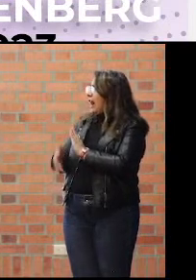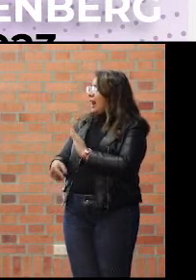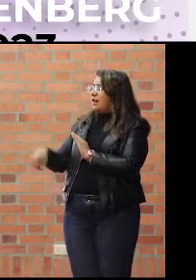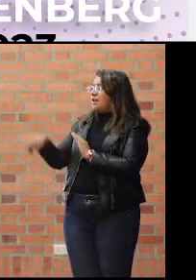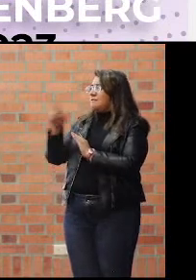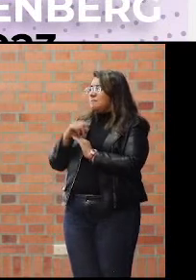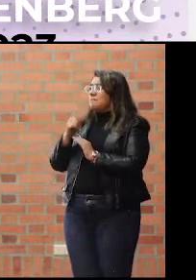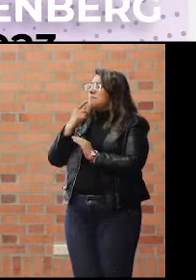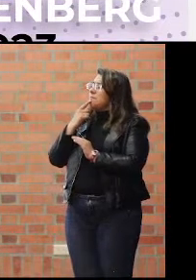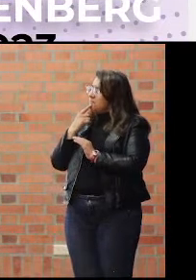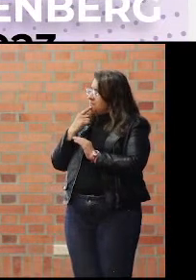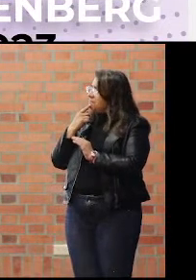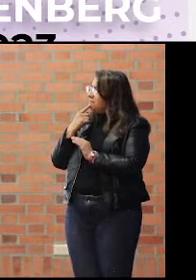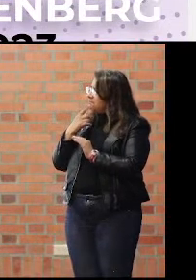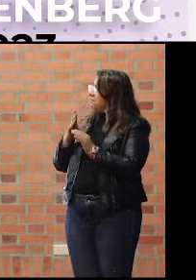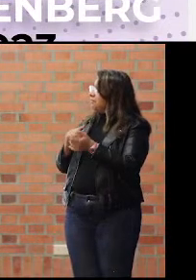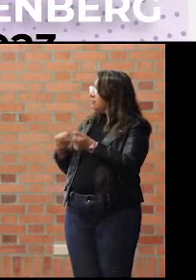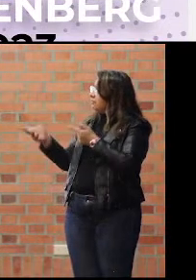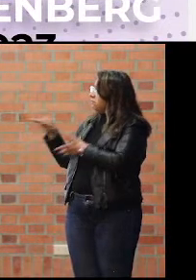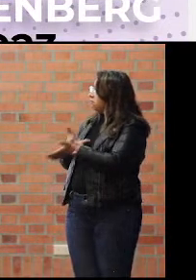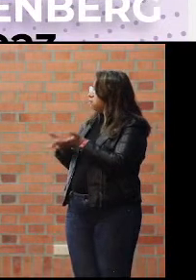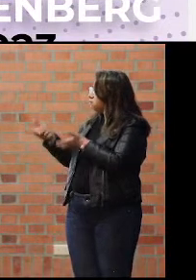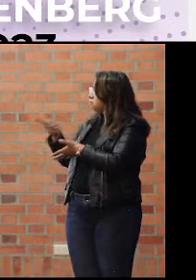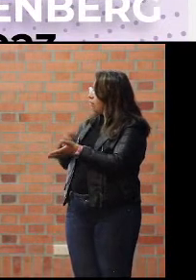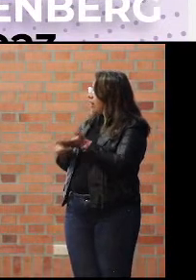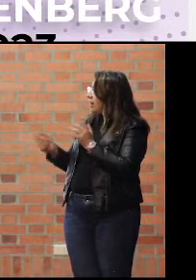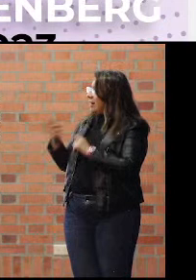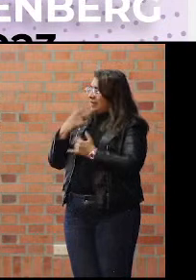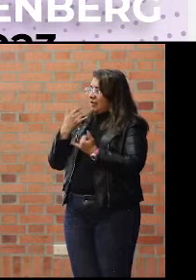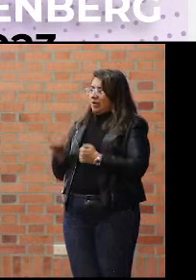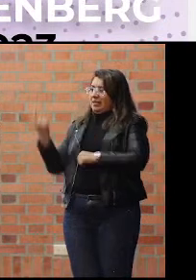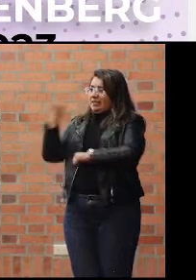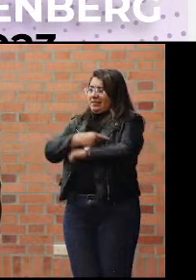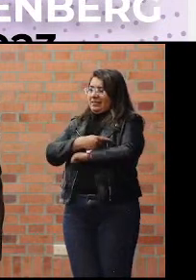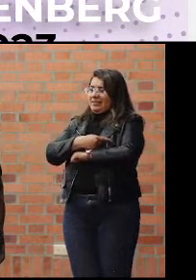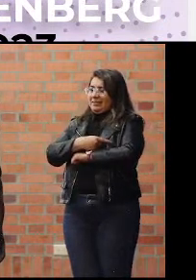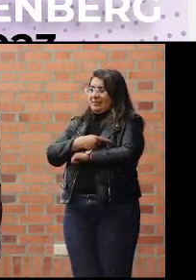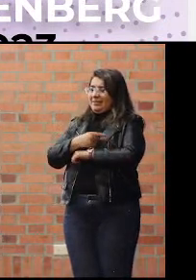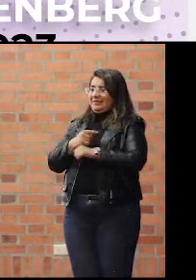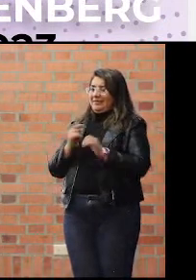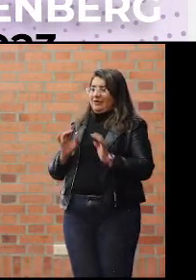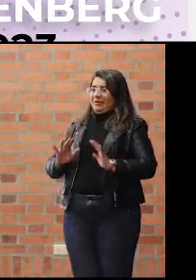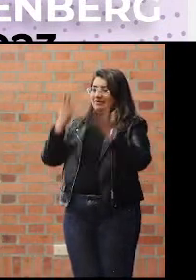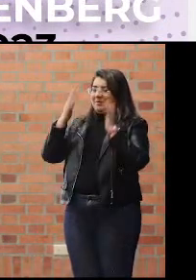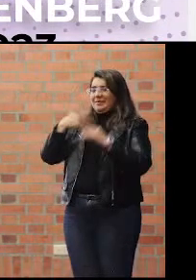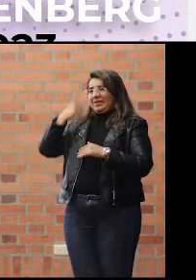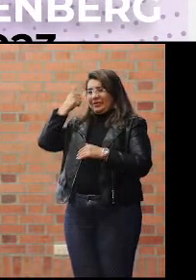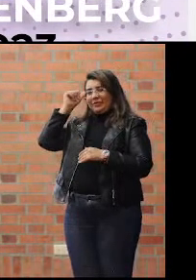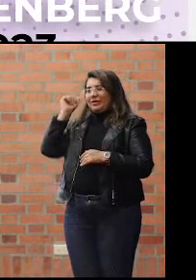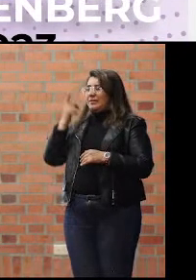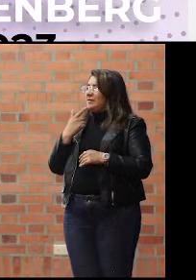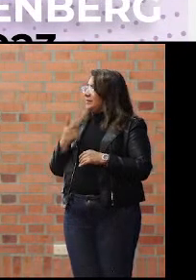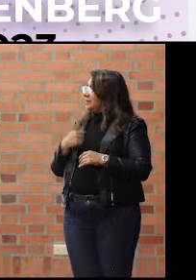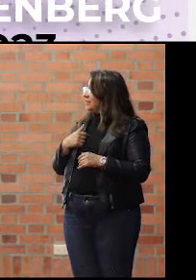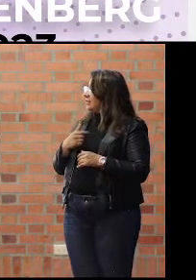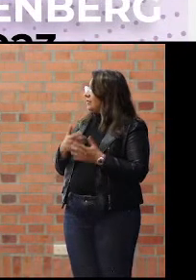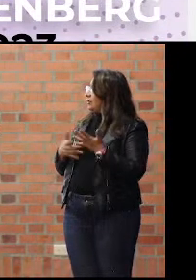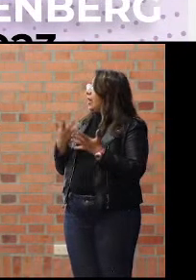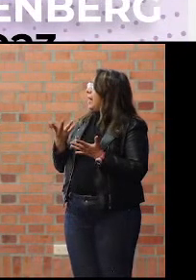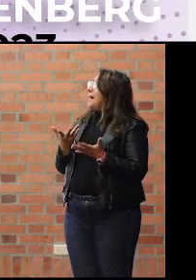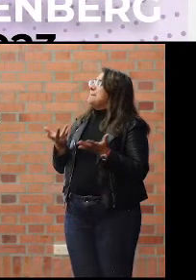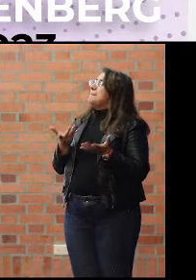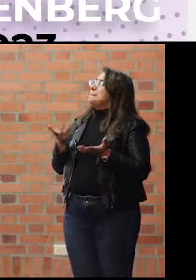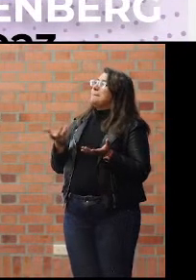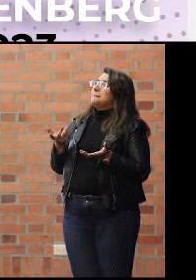de la corte en una conversación creo que justo era el día de mi cumpleaños con Juan me dijo Cómo hiciéramos como